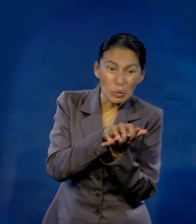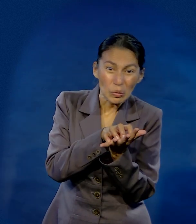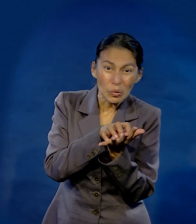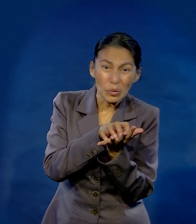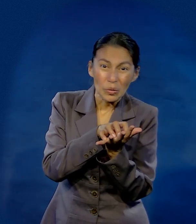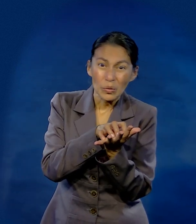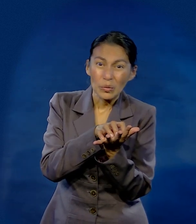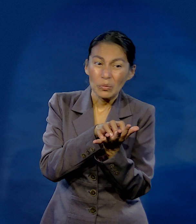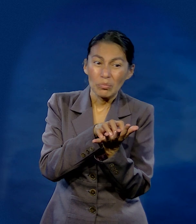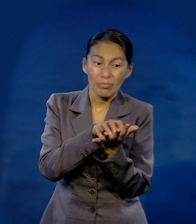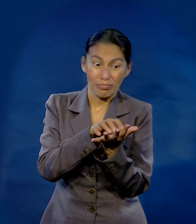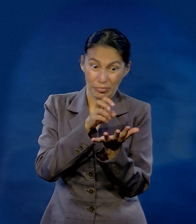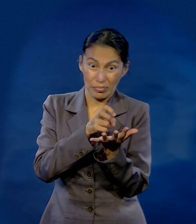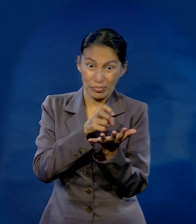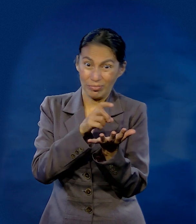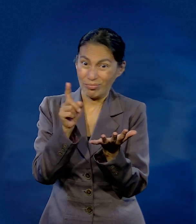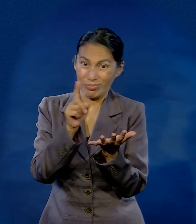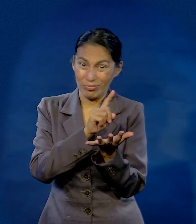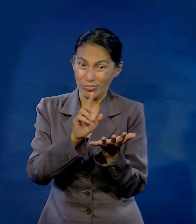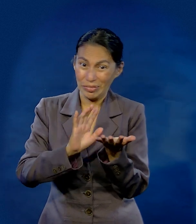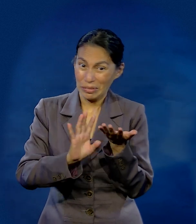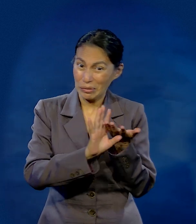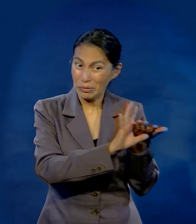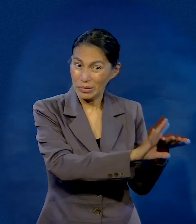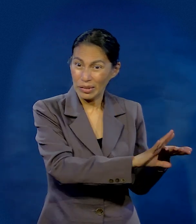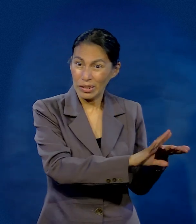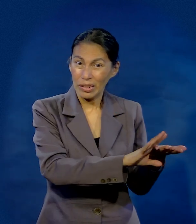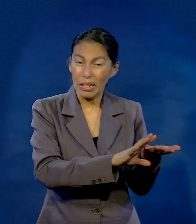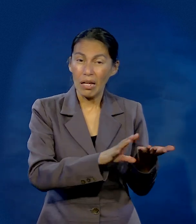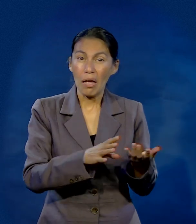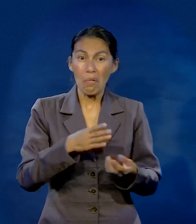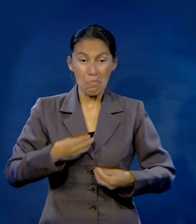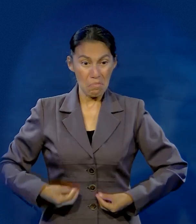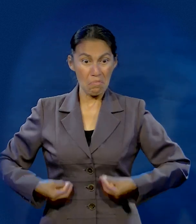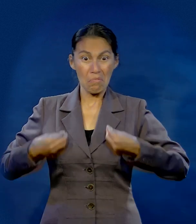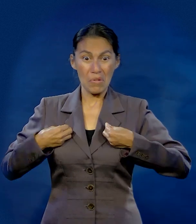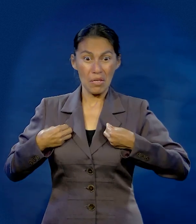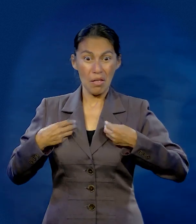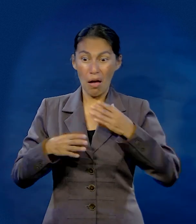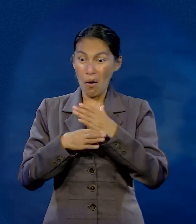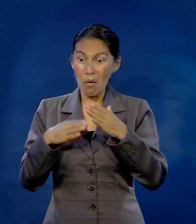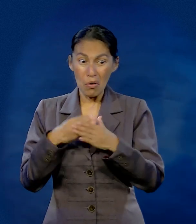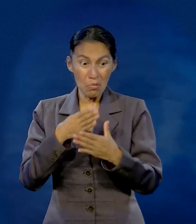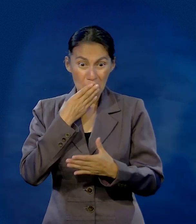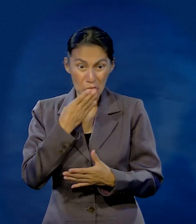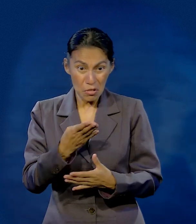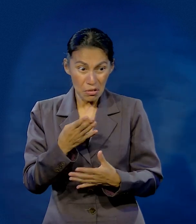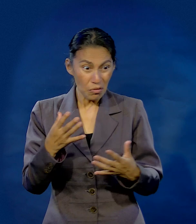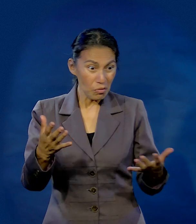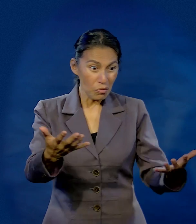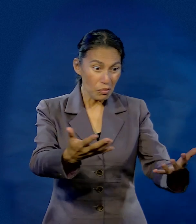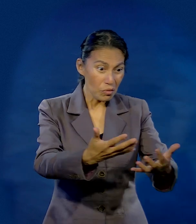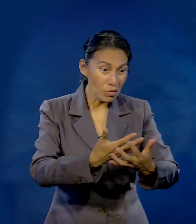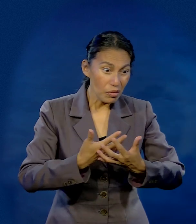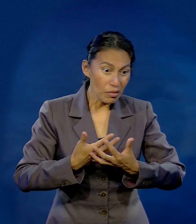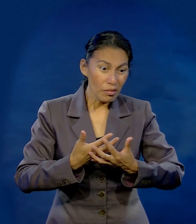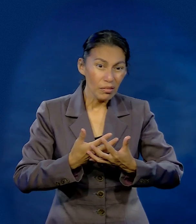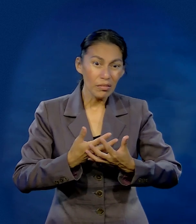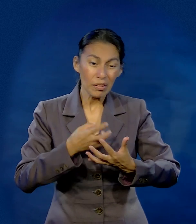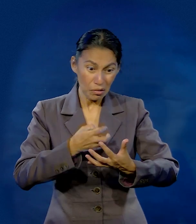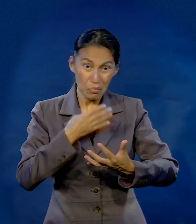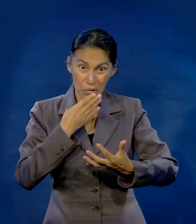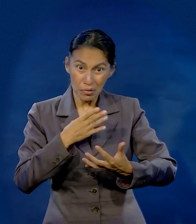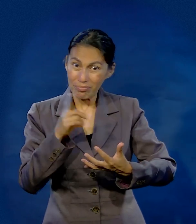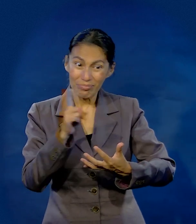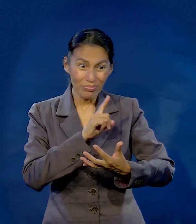quién me ha puesto sobre vosotros cómo fue su partidor y les dijo Mirad y guardaos de toda